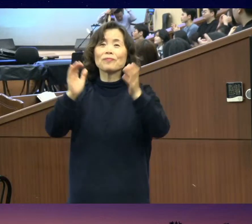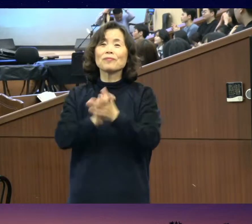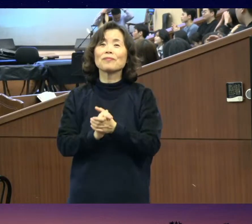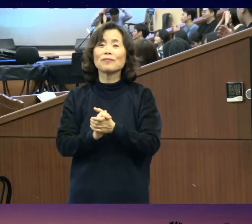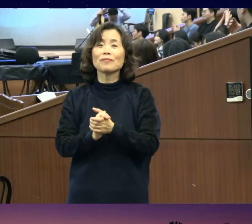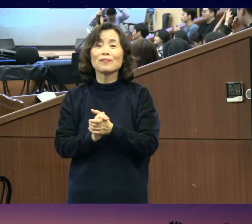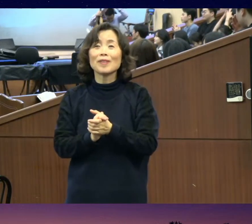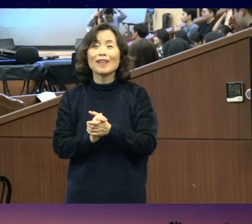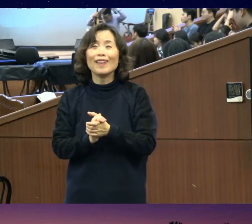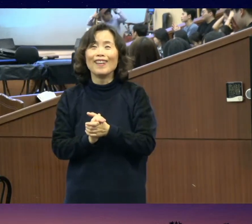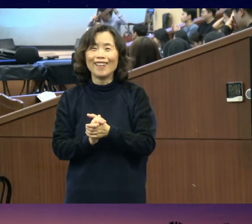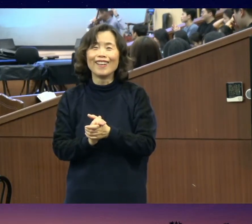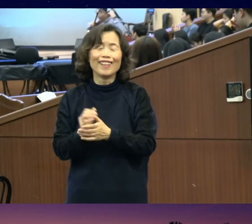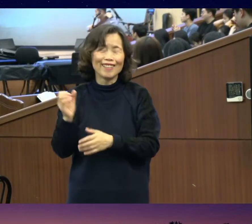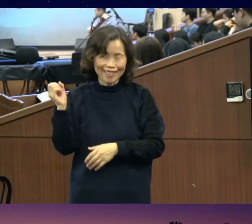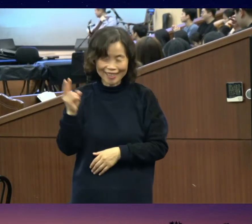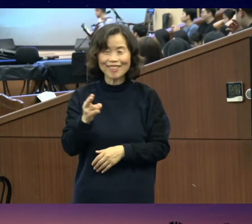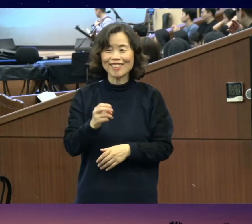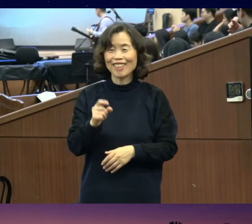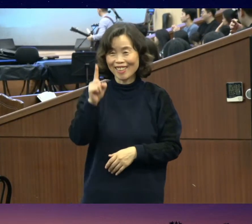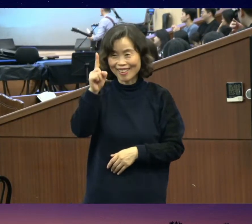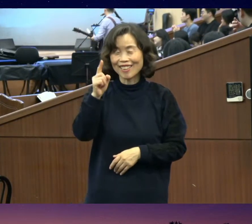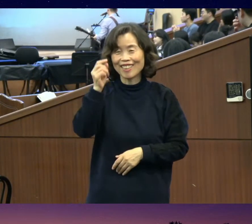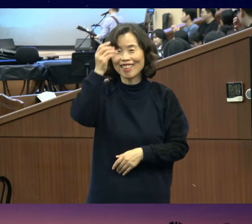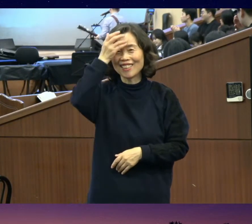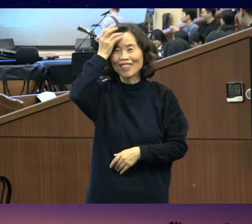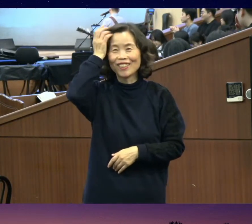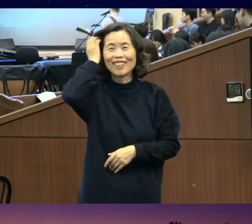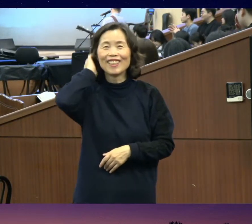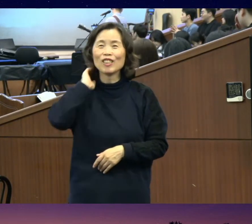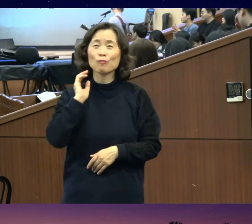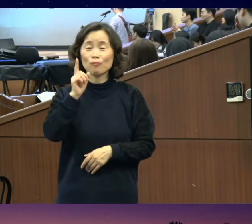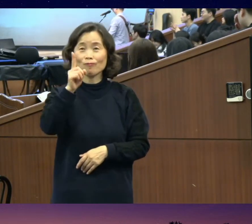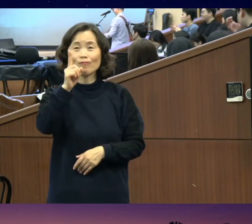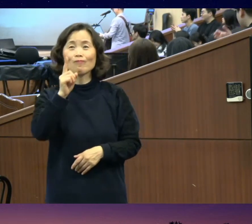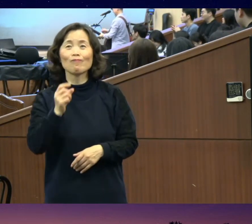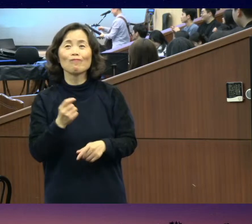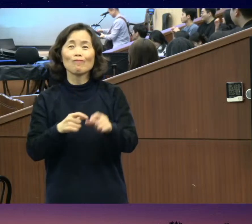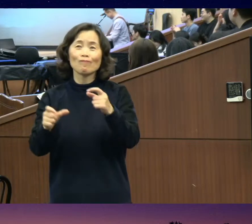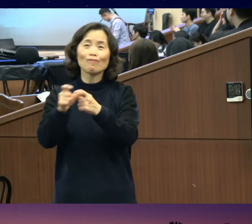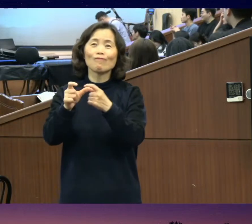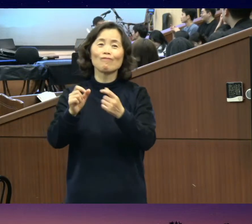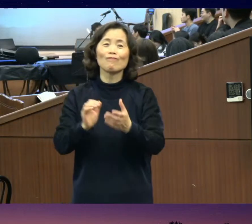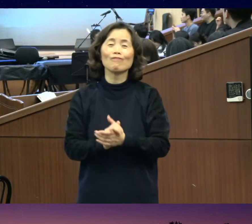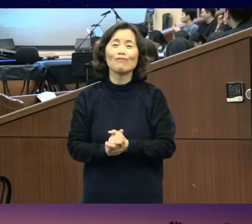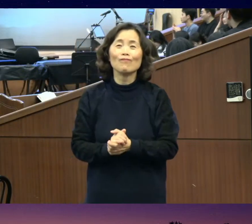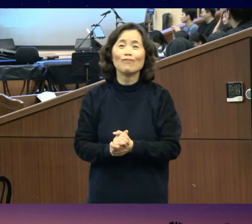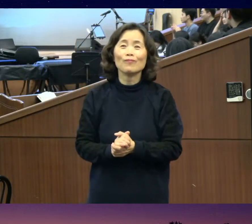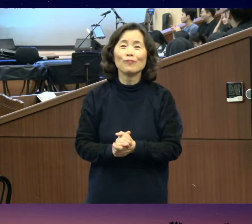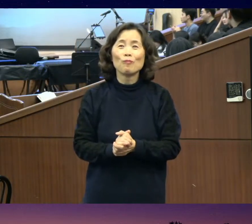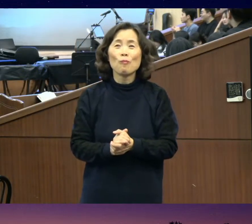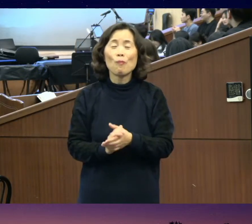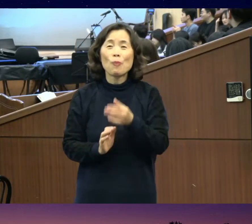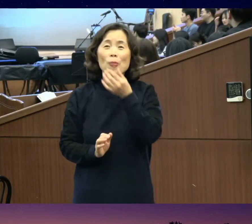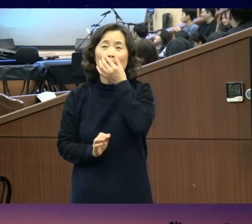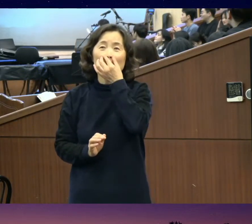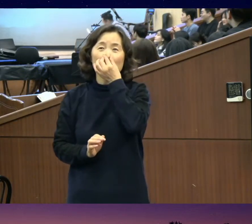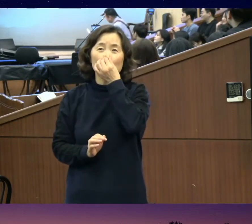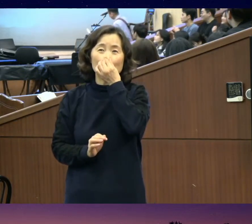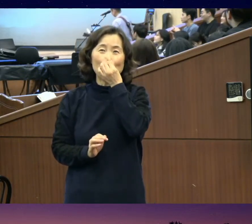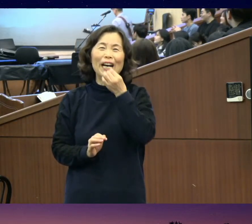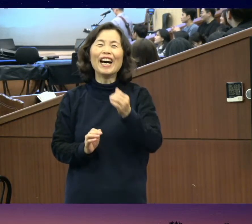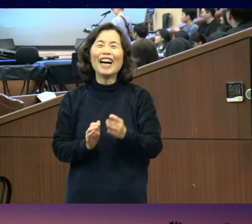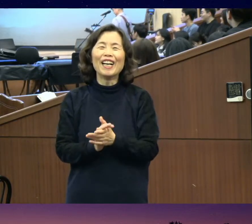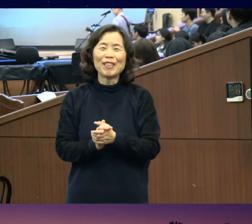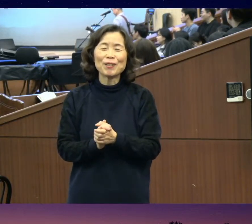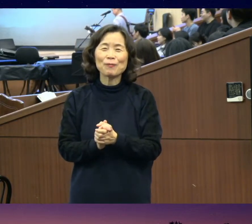들어가지 말고 하나 더 해요. 하나 더 나와요. 나와서 하나 더 다이스러움을 주면서